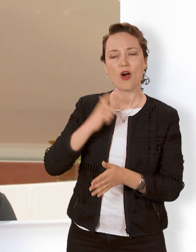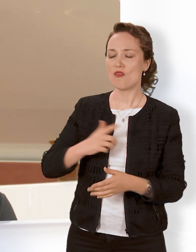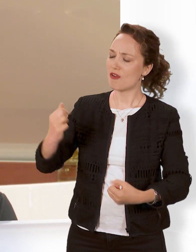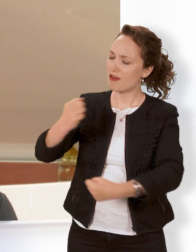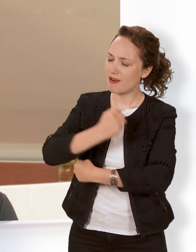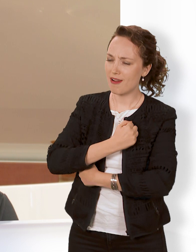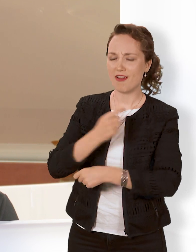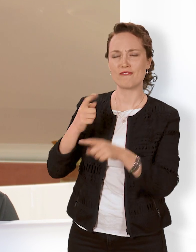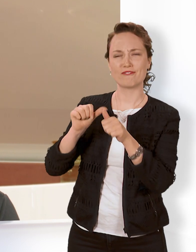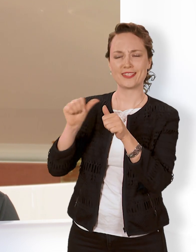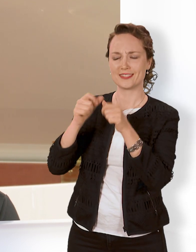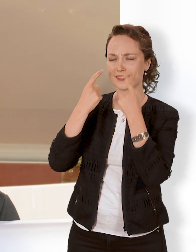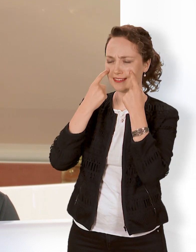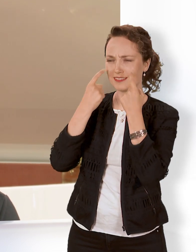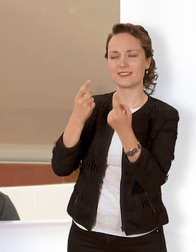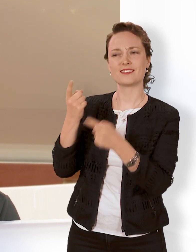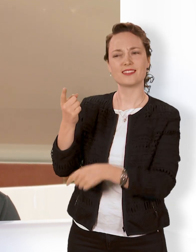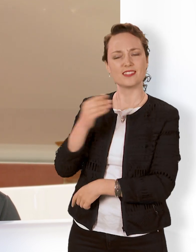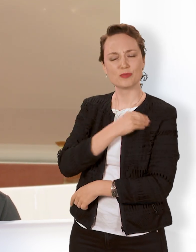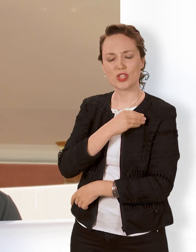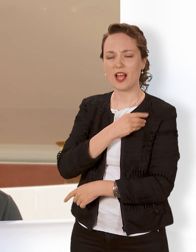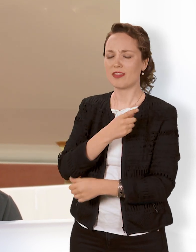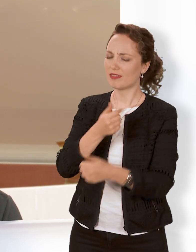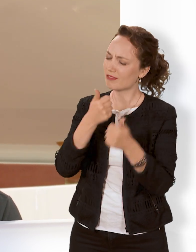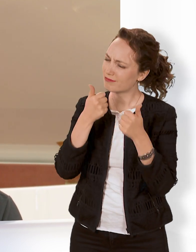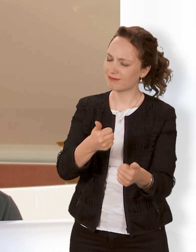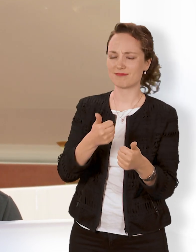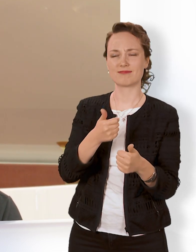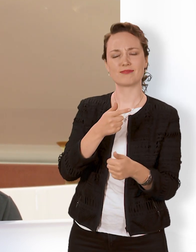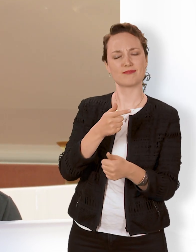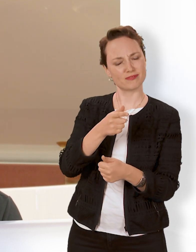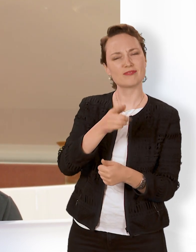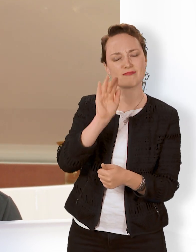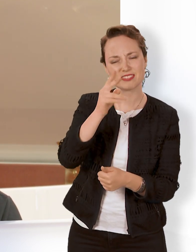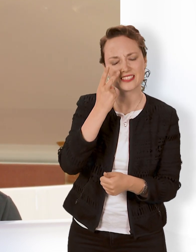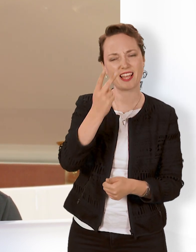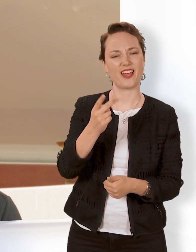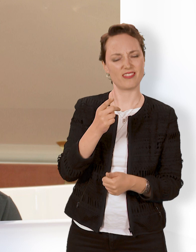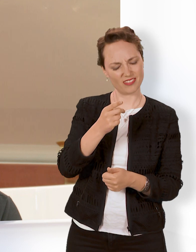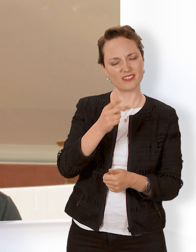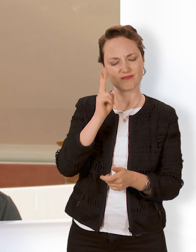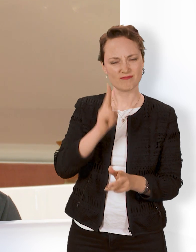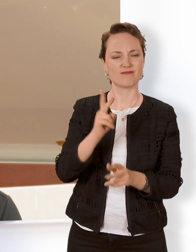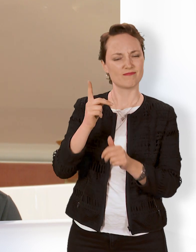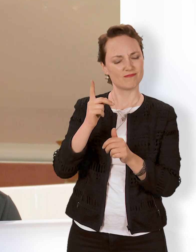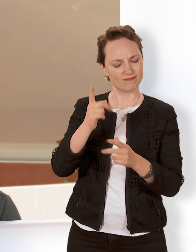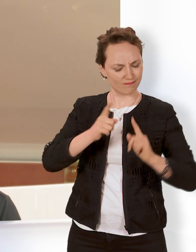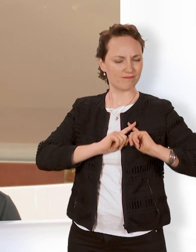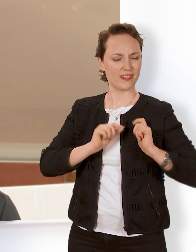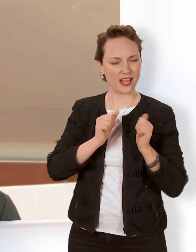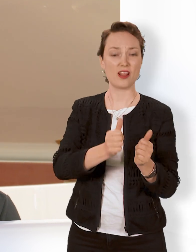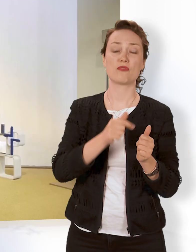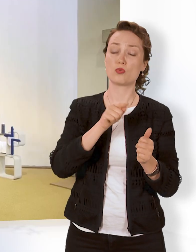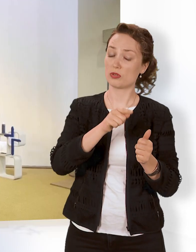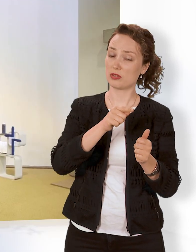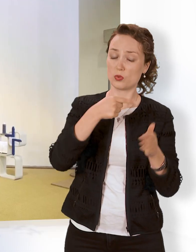gesagt, Michael, das ist großartig. Also du wirst sehen, das wird dir helfen und du wirst für viele Menschen Segen